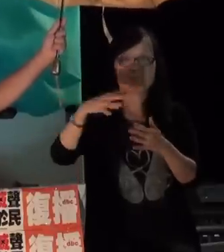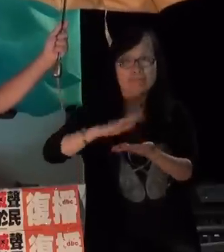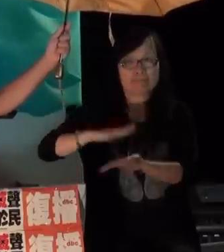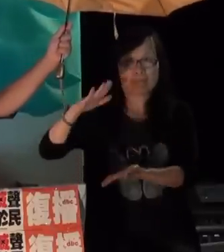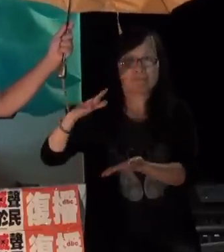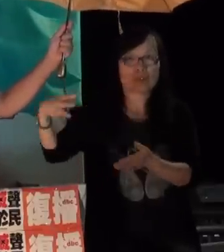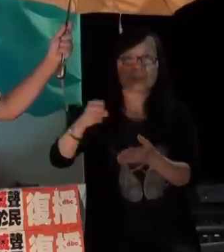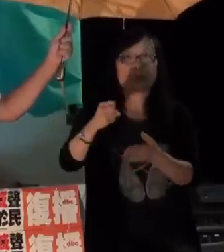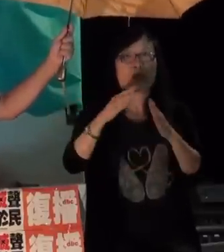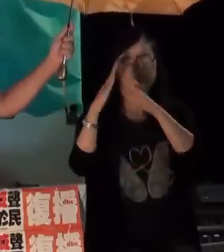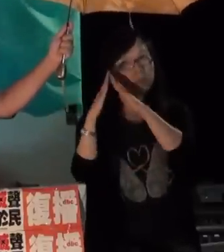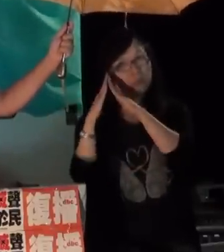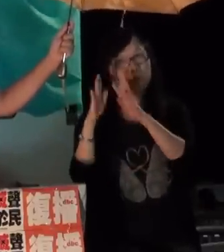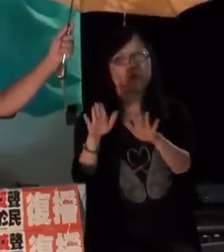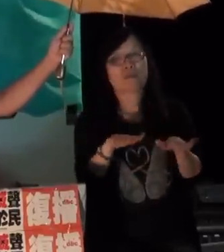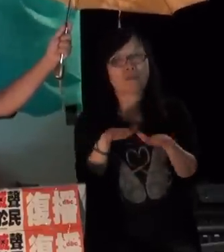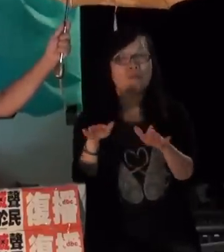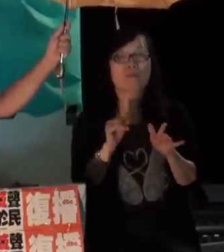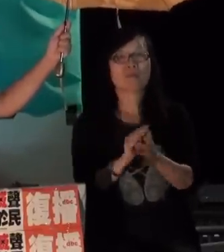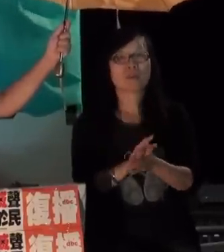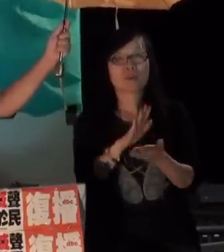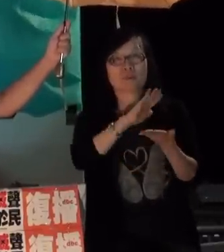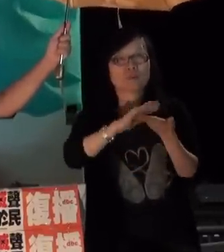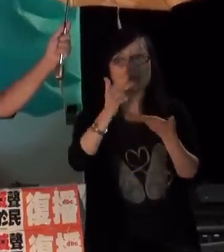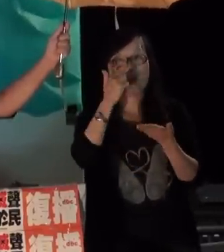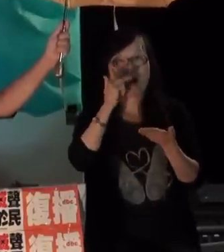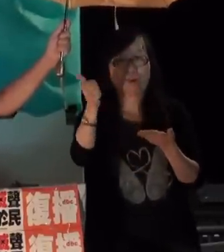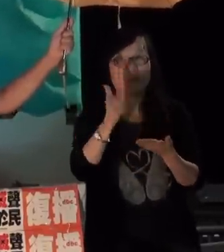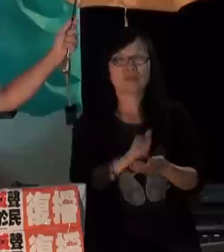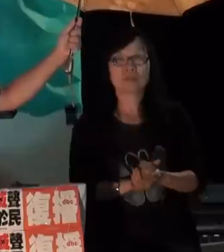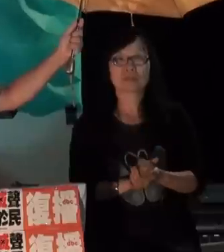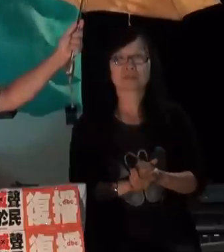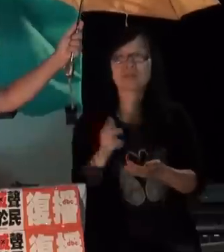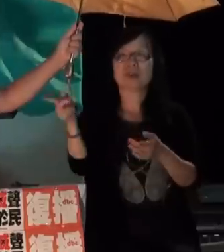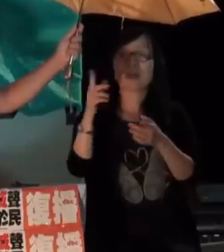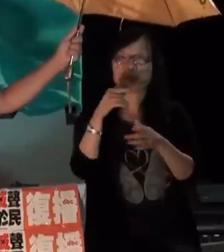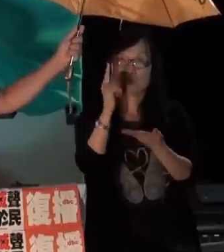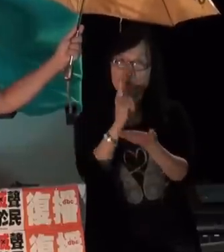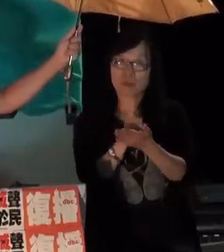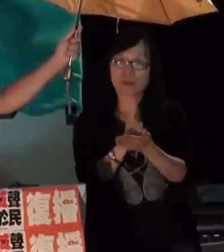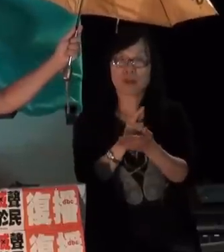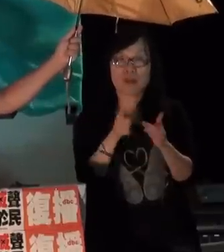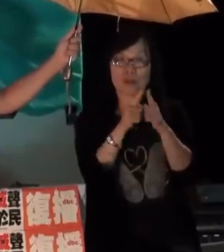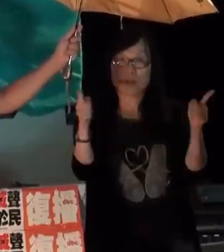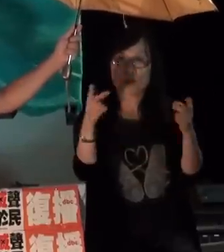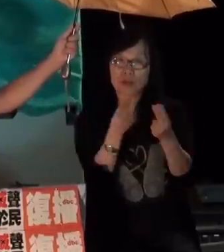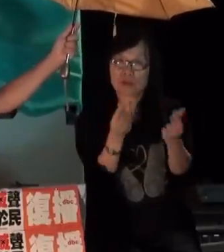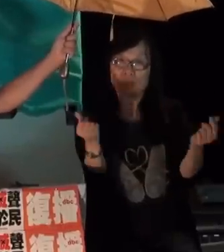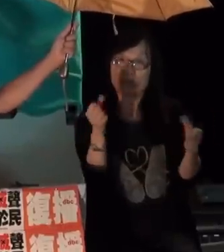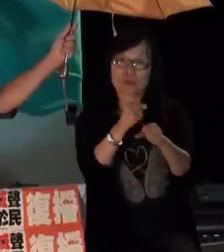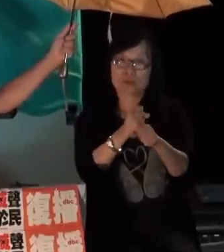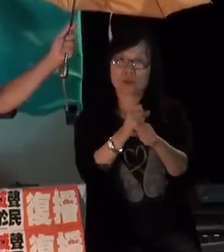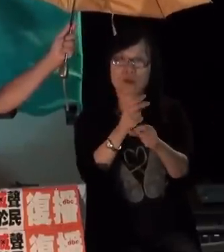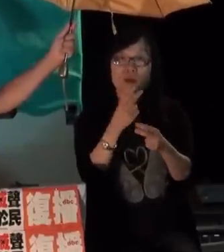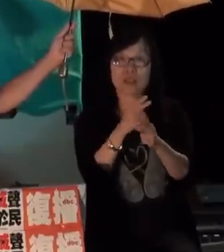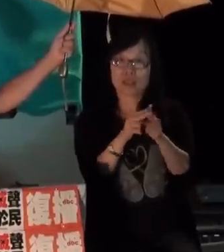有呢個度假村有 SPA。我知道呢個 SPA 啊嘛，係啊，初頭話喺長沙做啊嘛。 係。 咁而家長沙嗰個沙灘